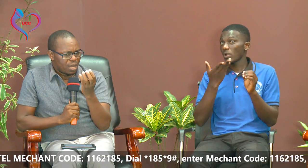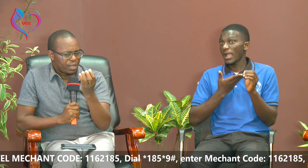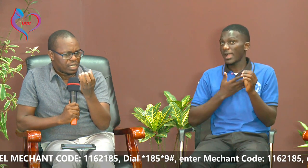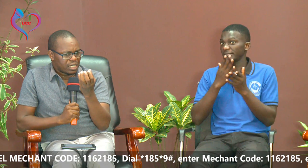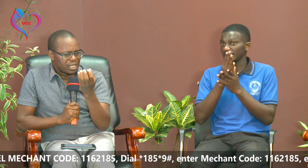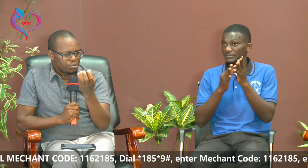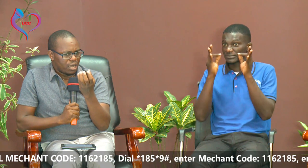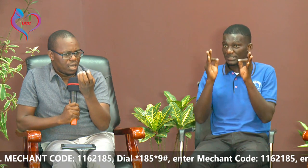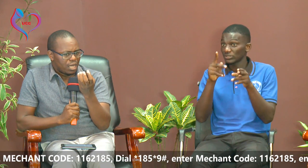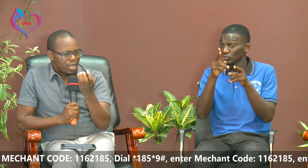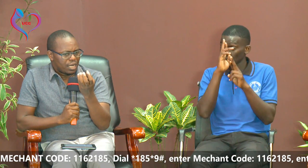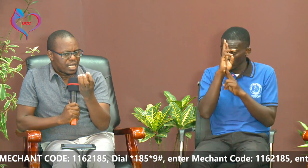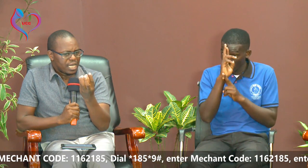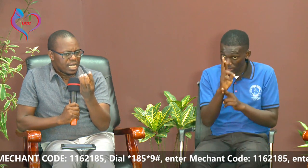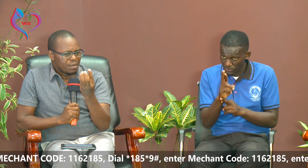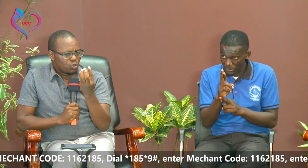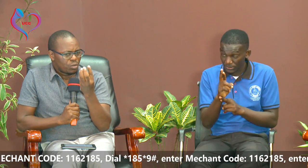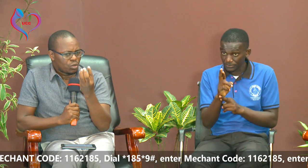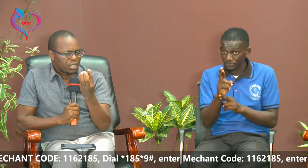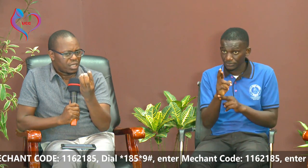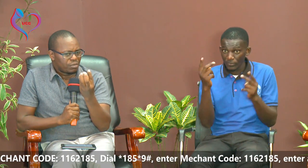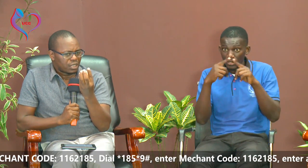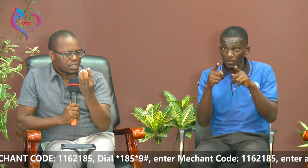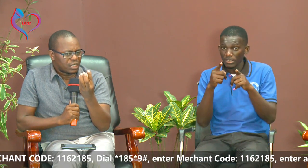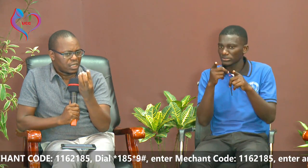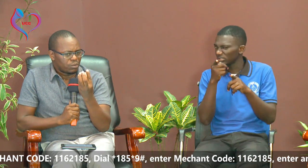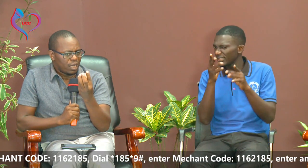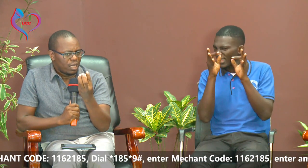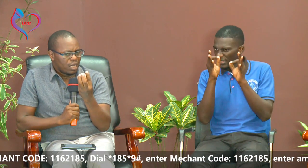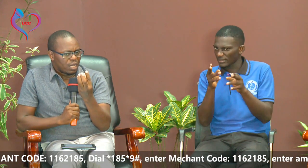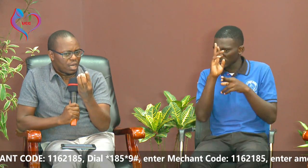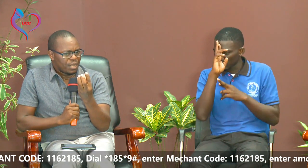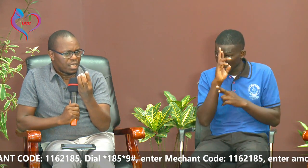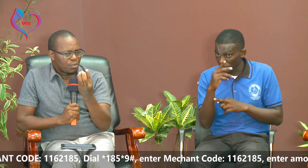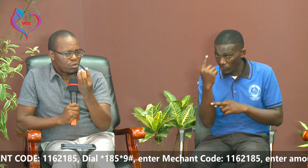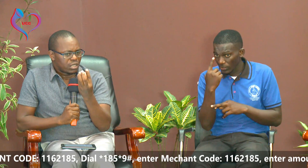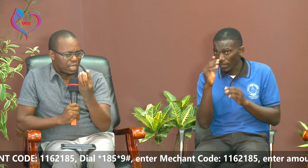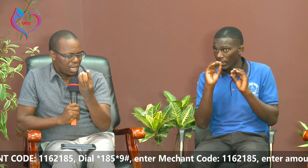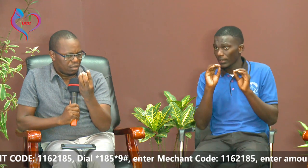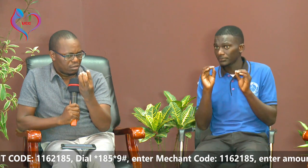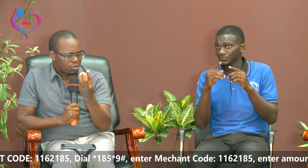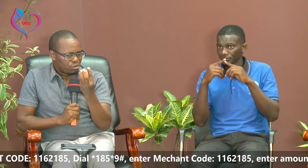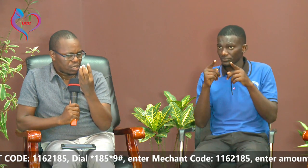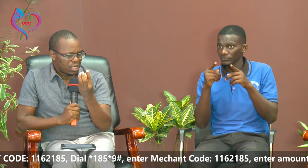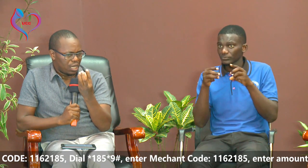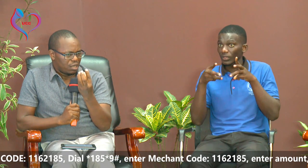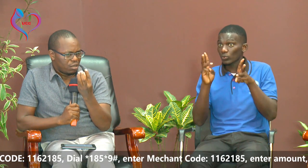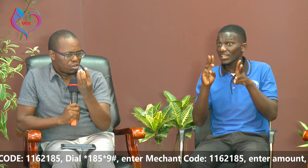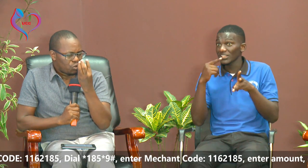samu ekitiibwa na yingi ebintu ebito bisambo sa kitiibwa nga biringa bwosenya nti okusenya oli